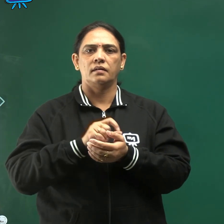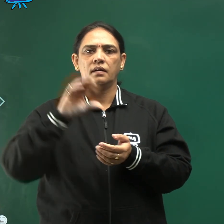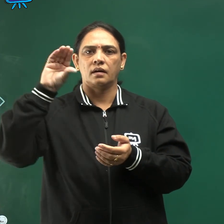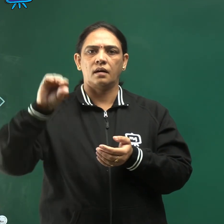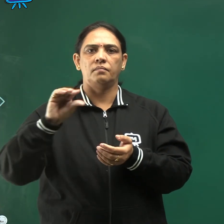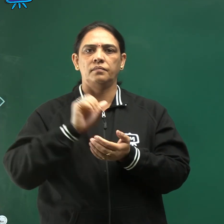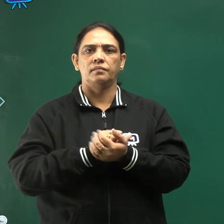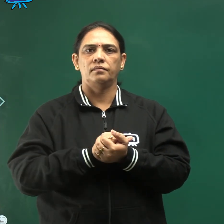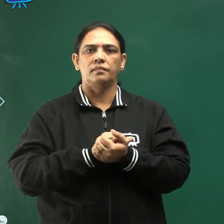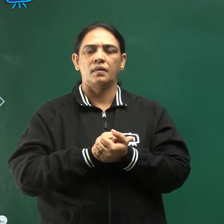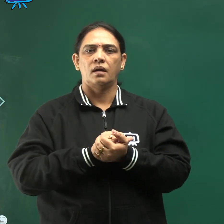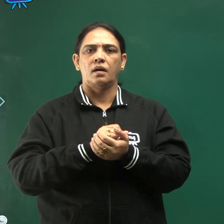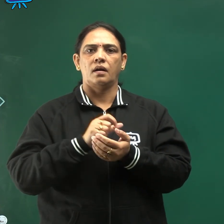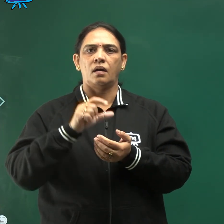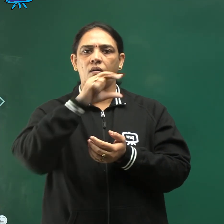कम या